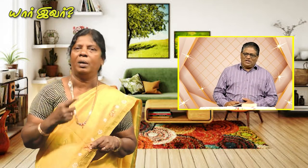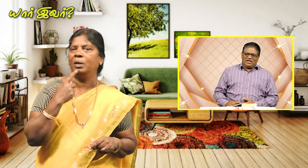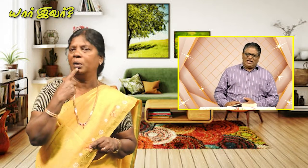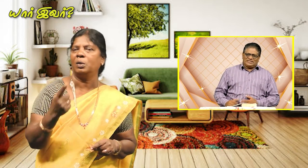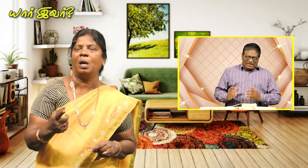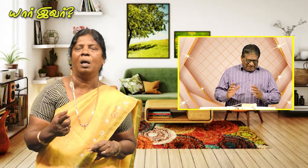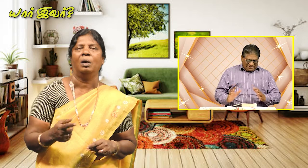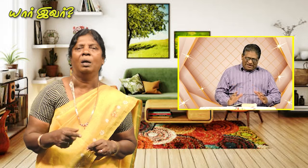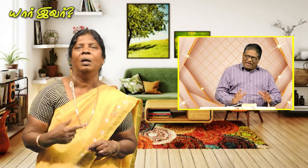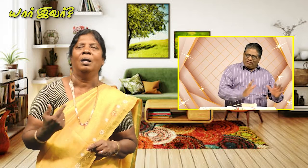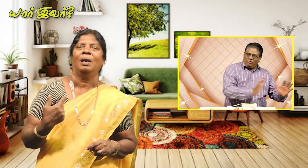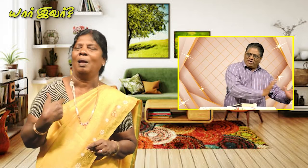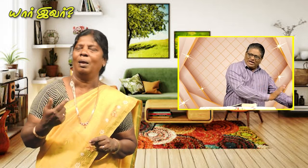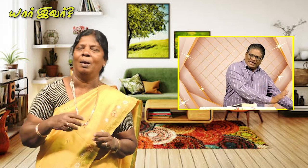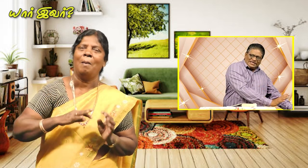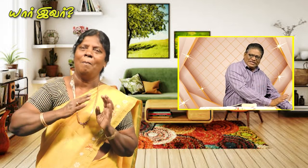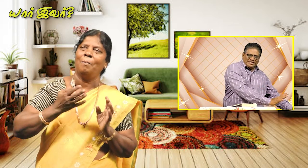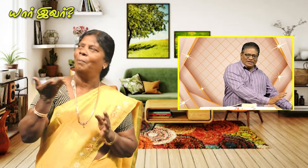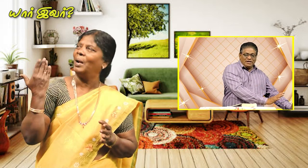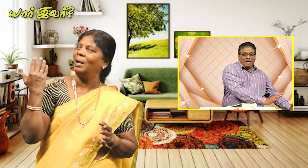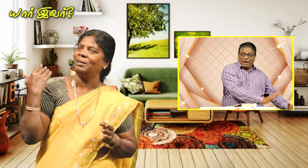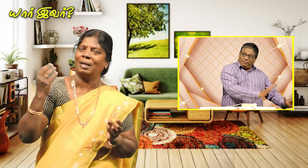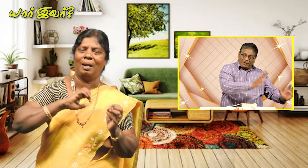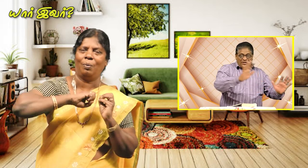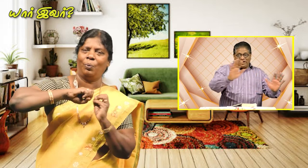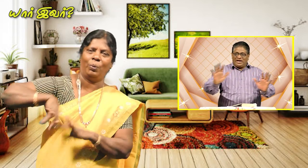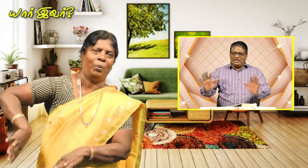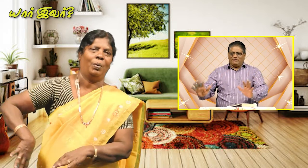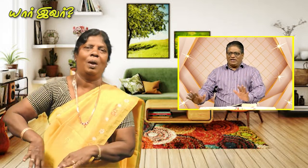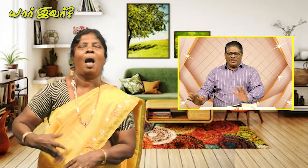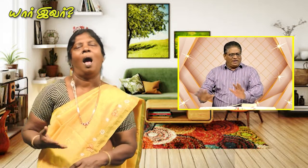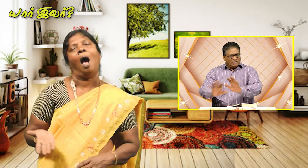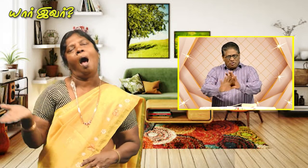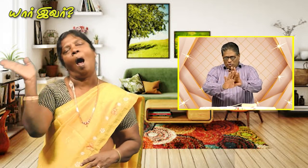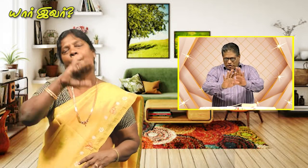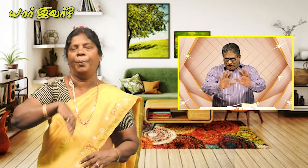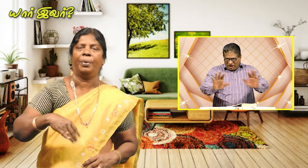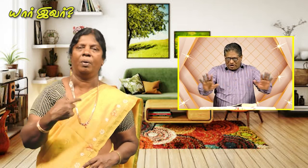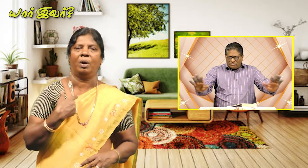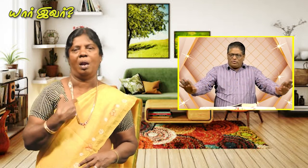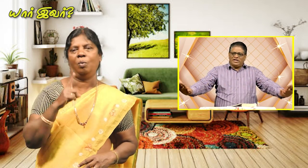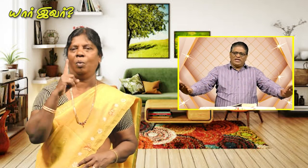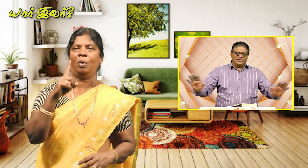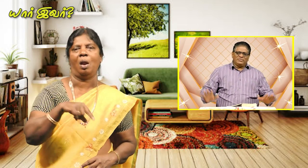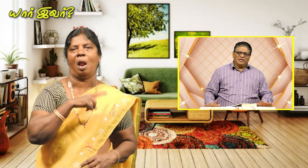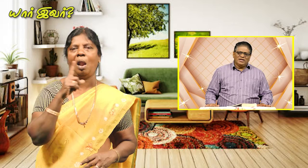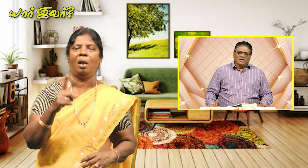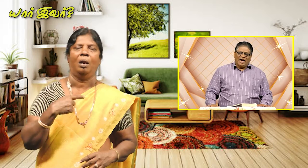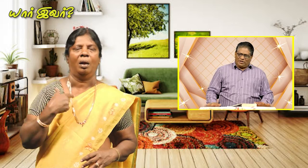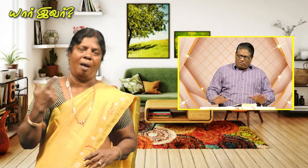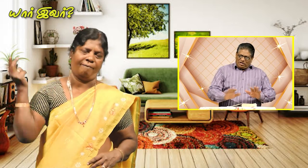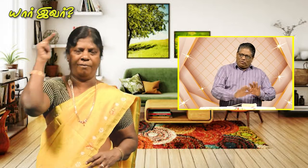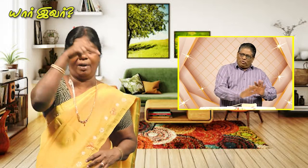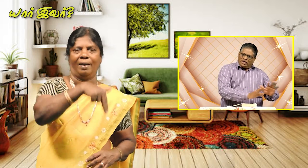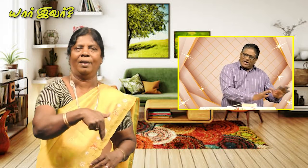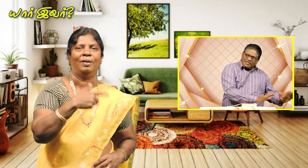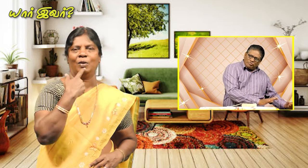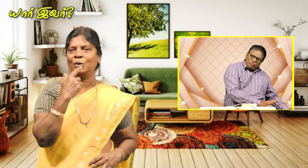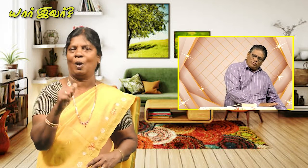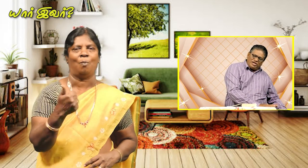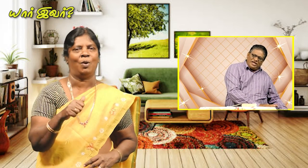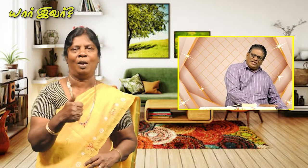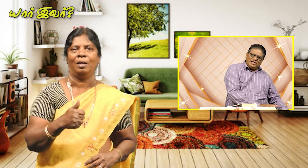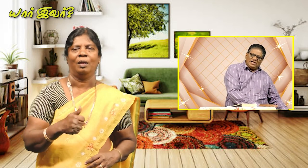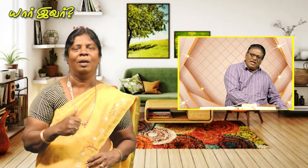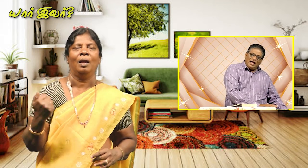நீங்க சொல்லலாம், சார் இதெல்லாம் நான் ஓரம் கட்டிட்டு அப்புறமா நான் இங்க வர்றேன். ஒரு நாளும் முடியாது. அது உங்களால ஓரம்